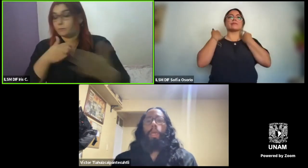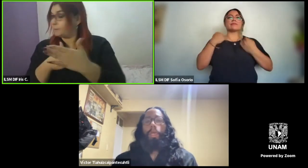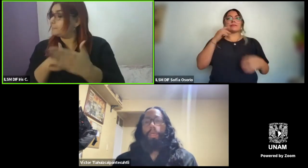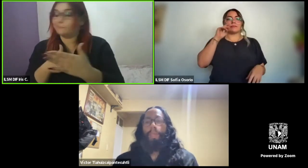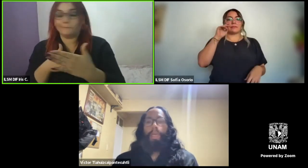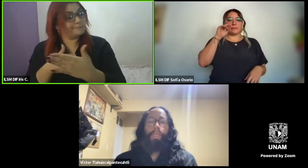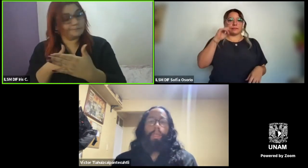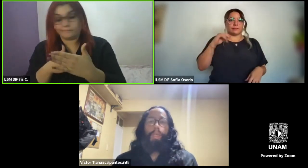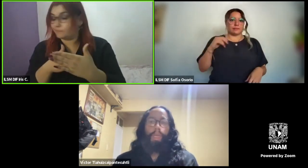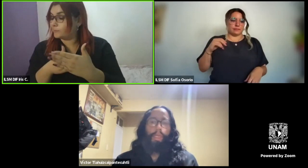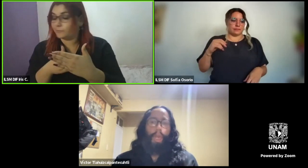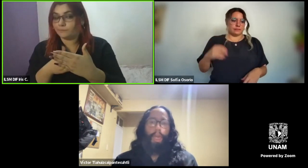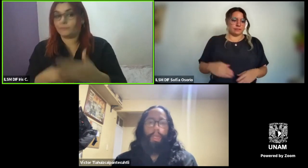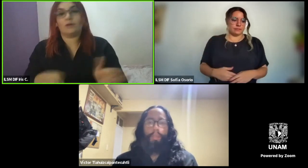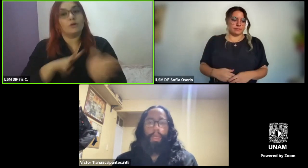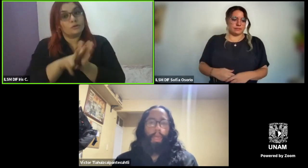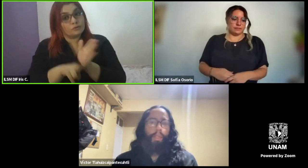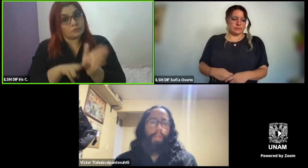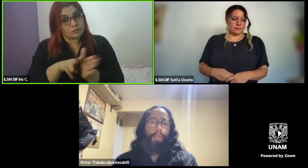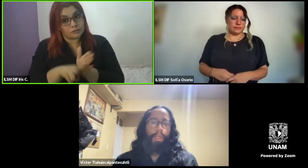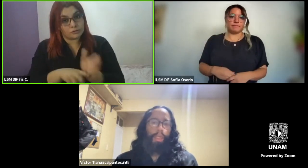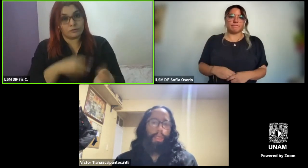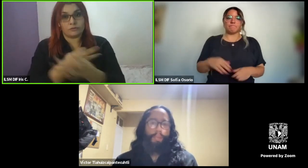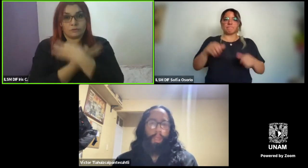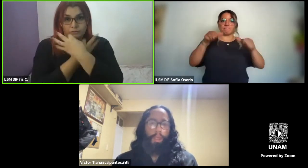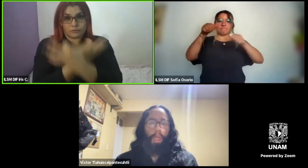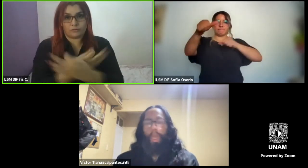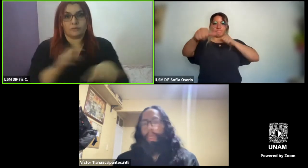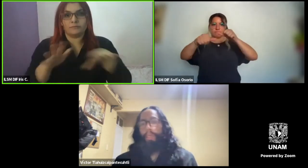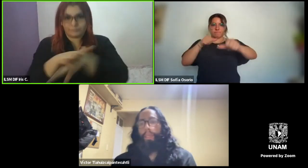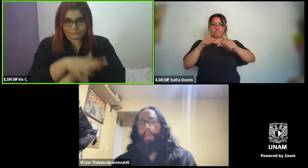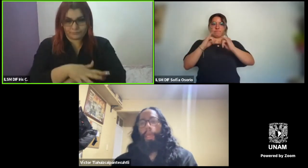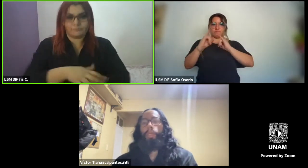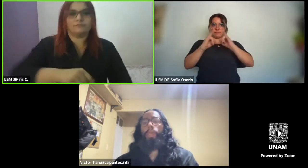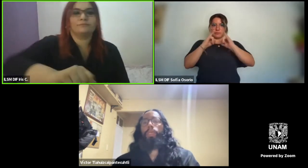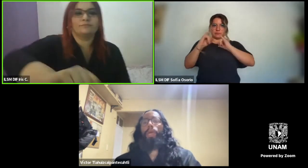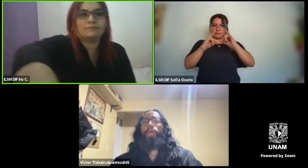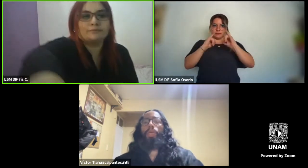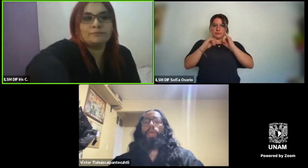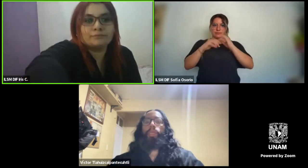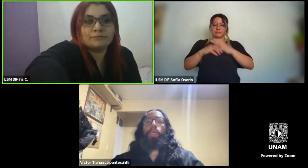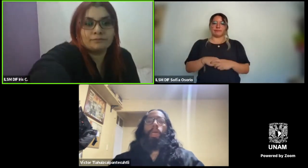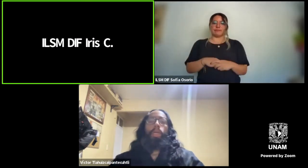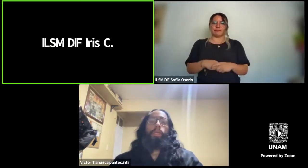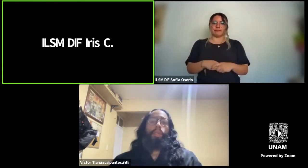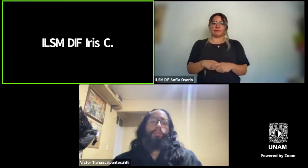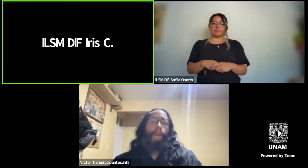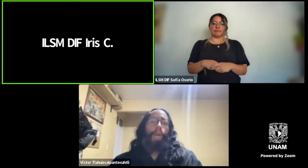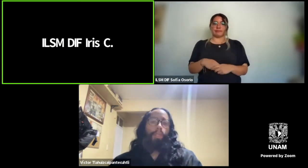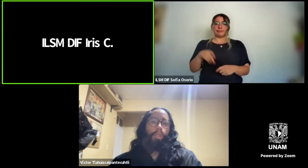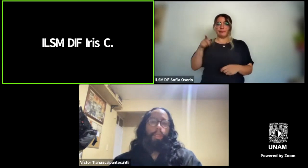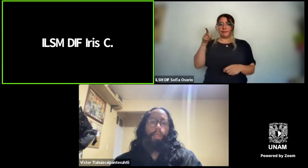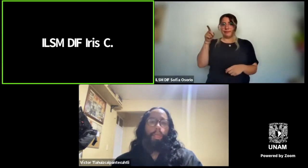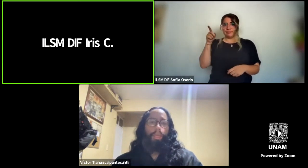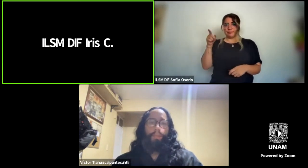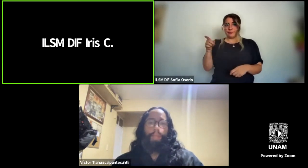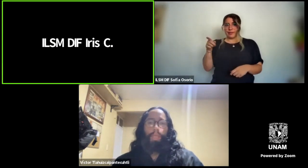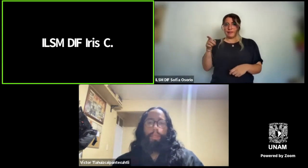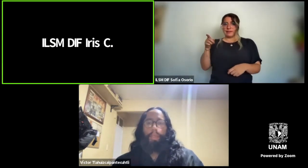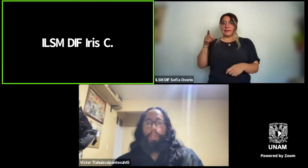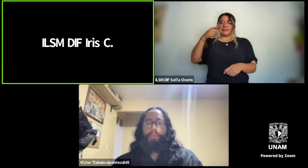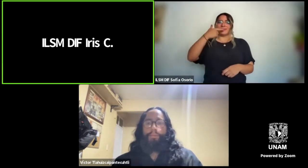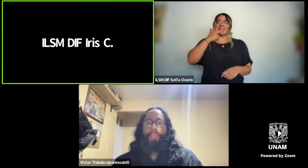100%. Los videos que utilizaré no cuentan con audiodescripción y uno de ellos está en inglés. Sin embargo, todos